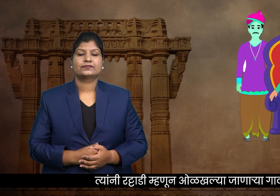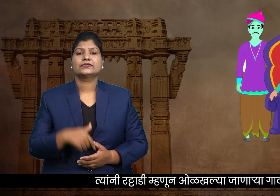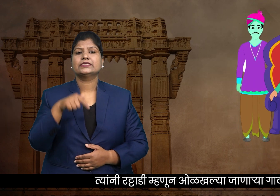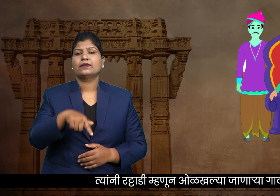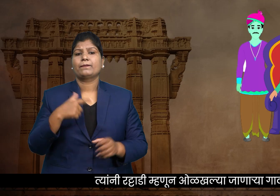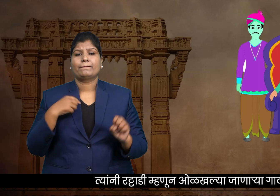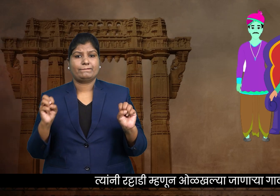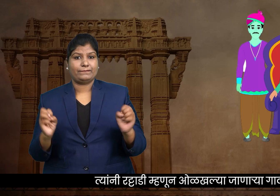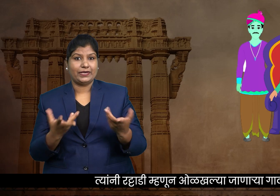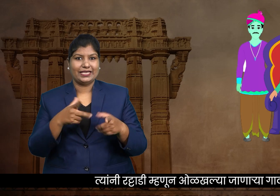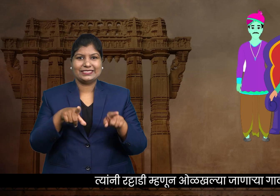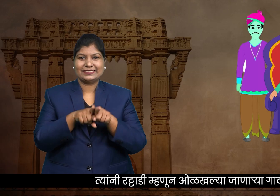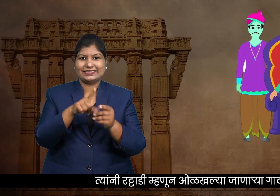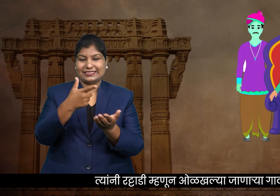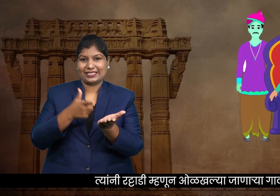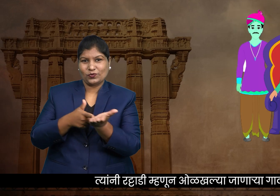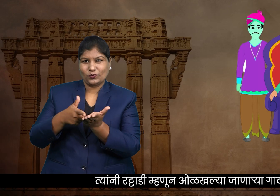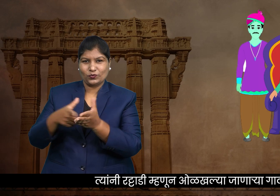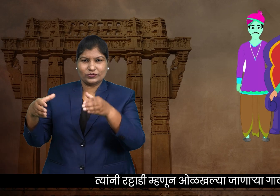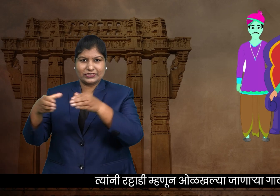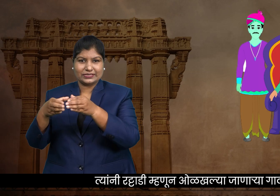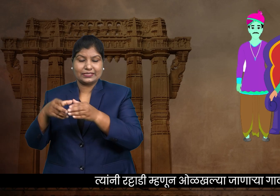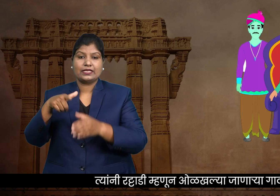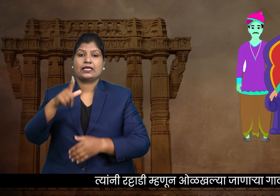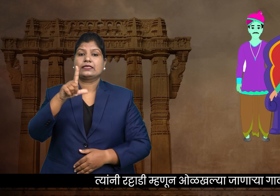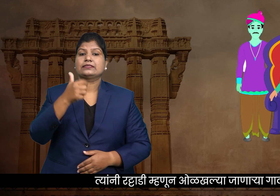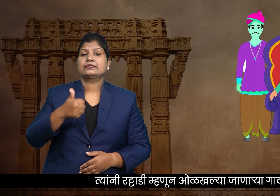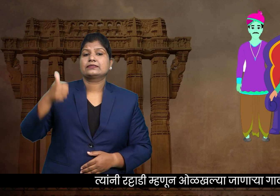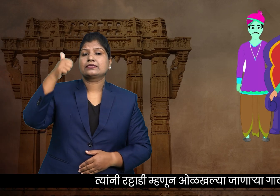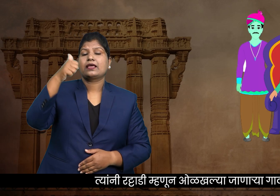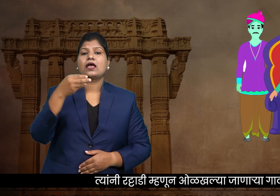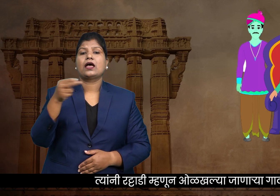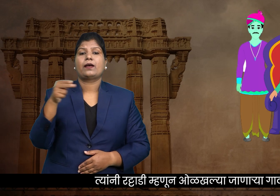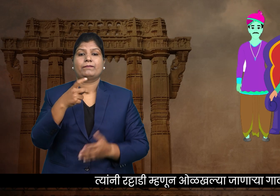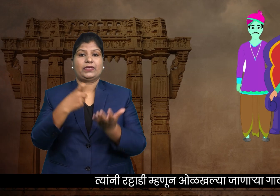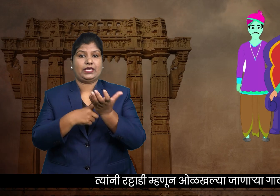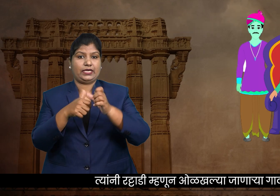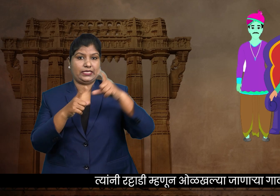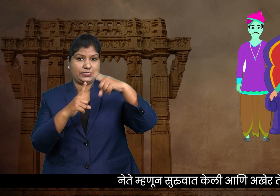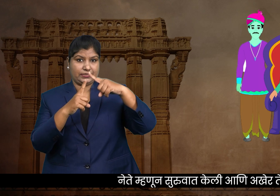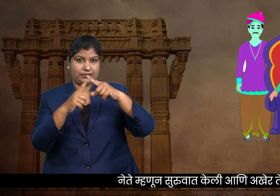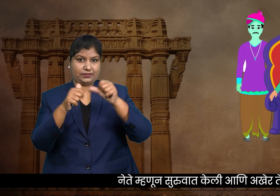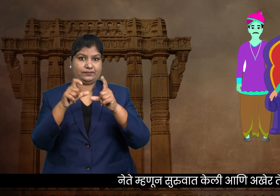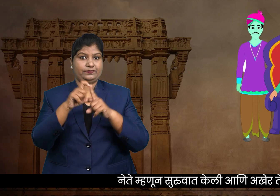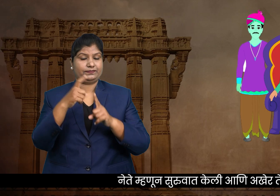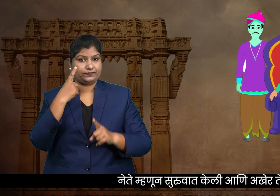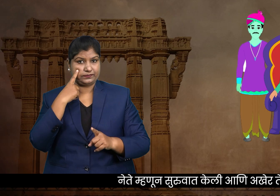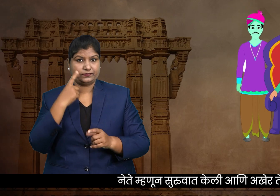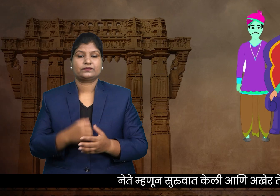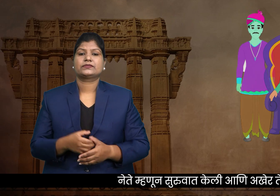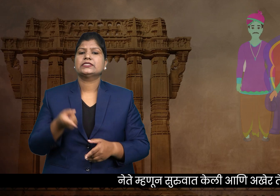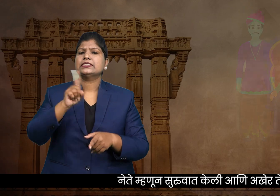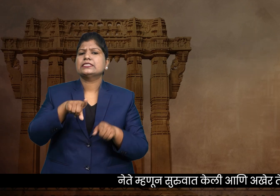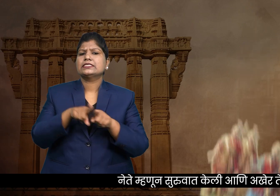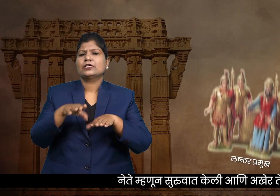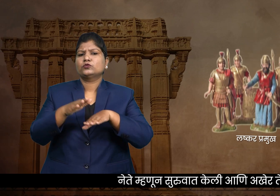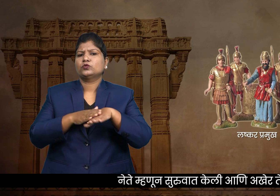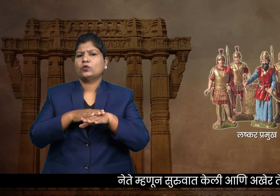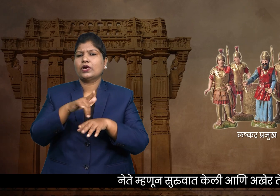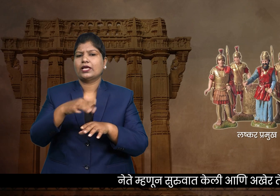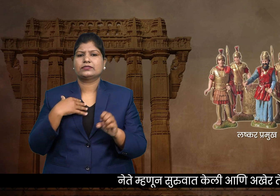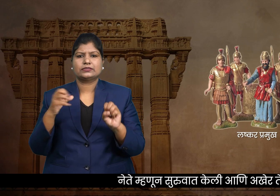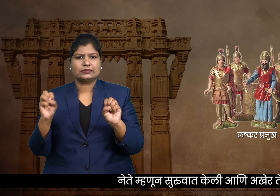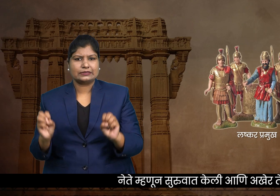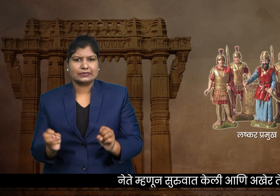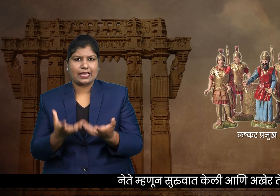त्याने रटाडी म्हणून ओळखल्या जनांनी गावातील नेते म्हणून सुरुवात